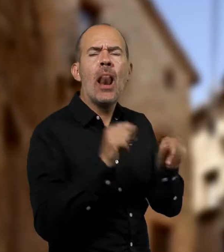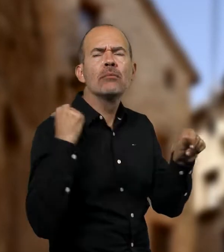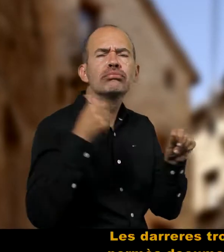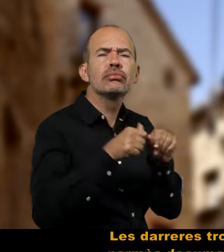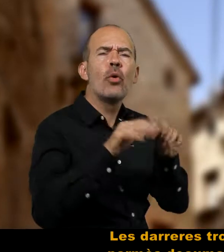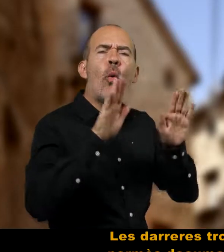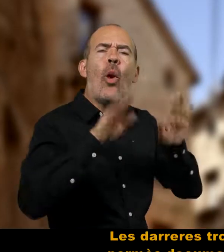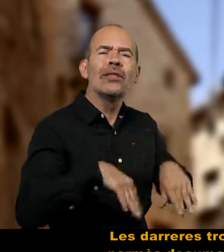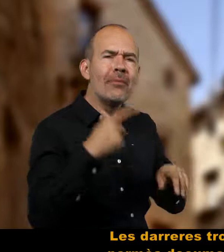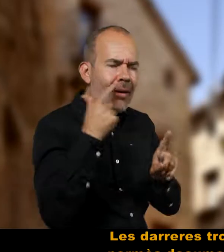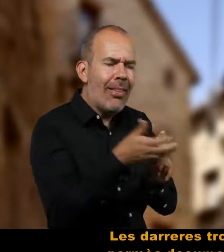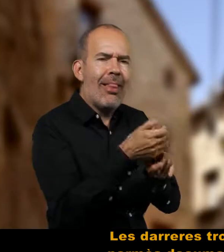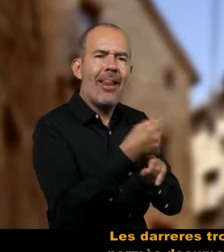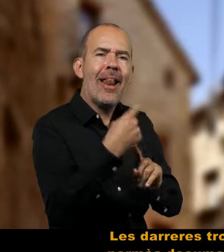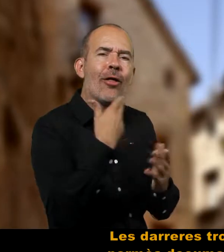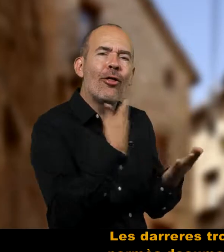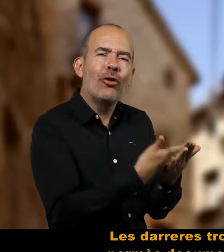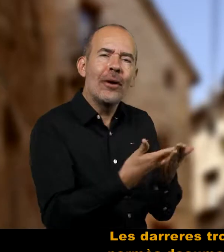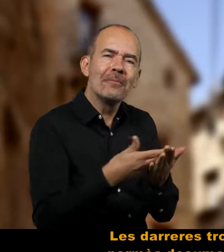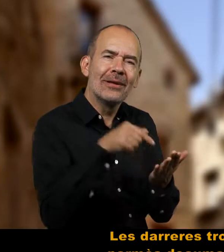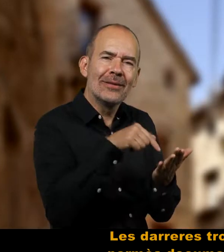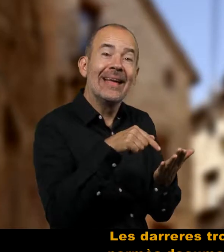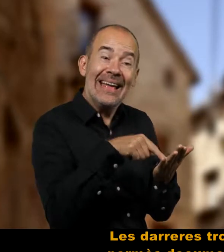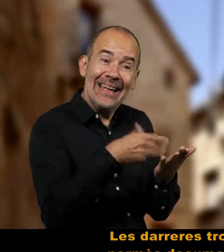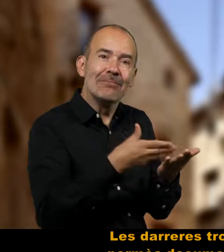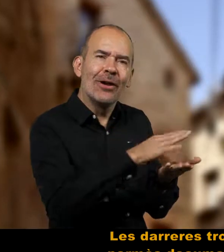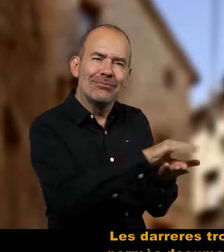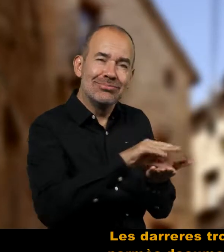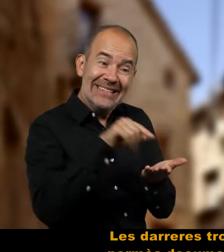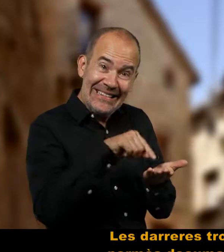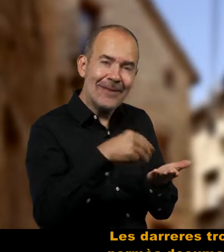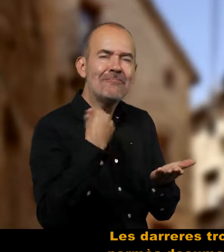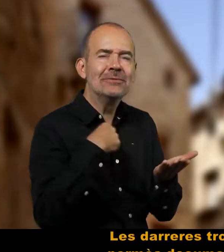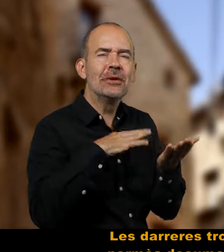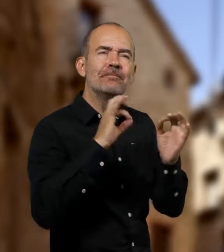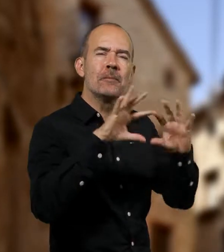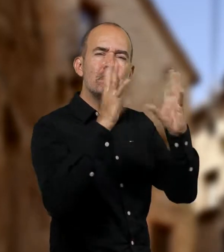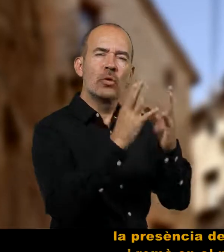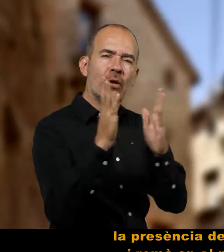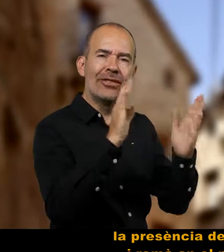Les darreres troballes han permès documentar també la presència del món iber i romà en el municipi.